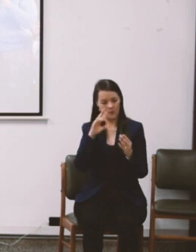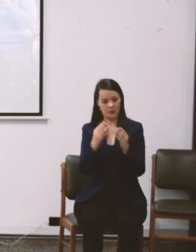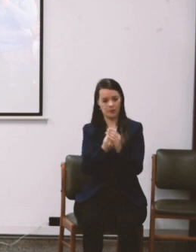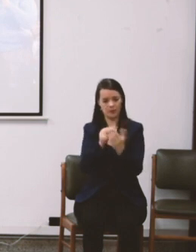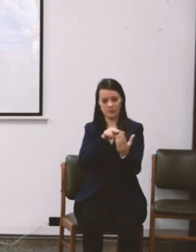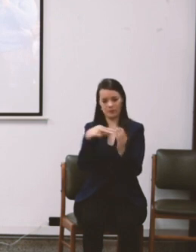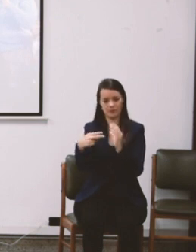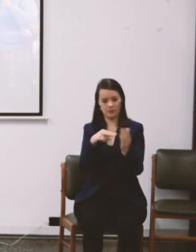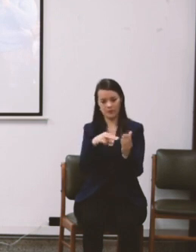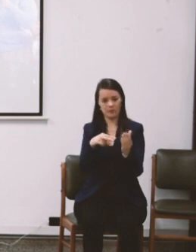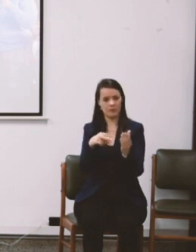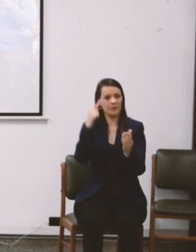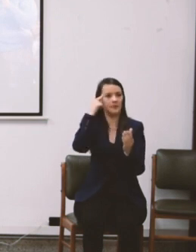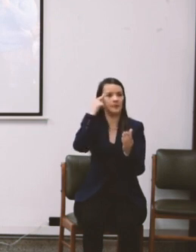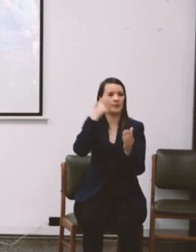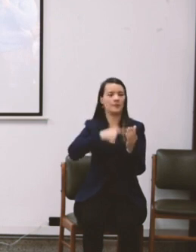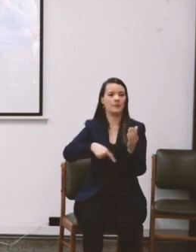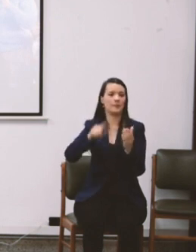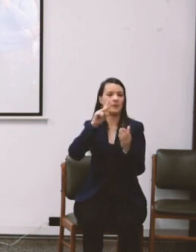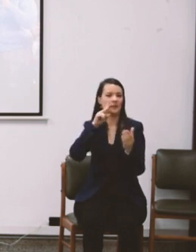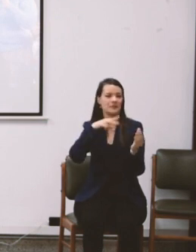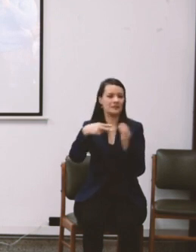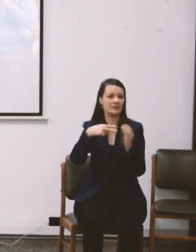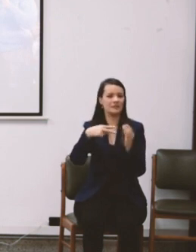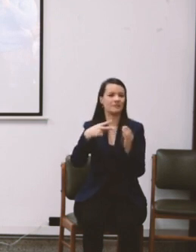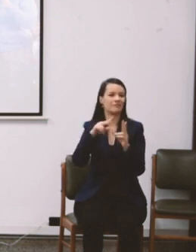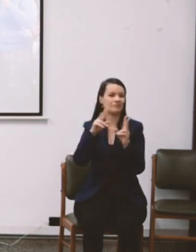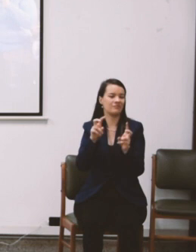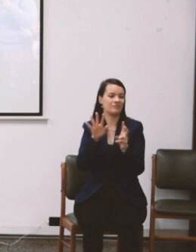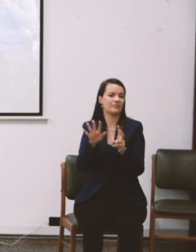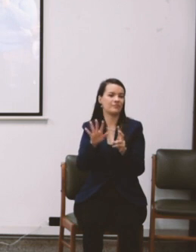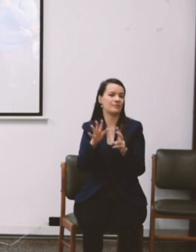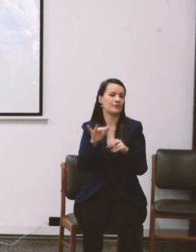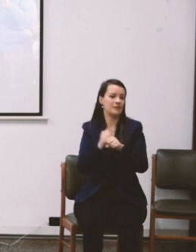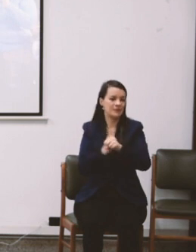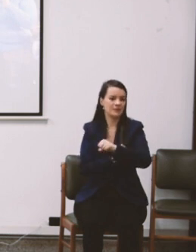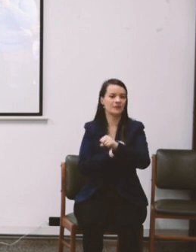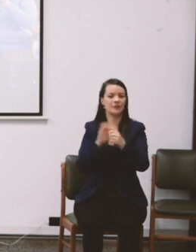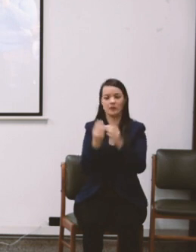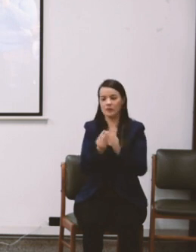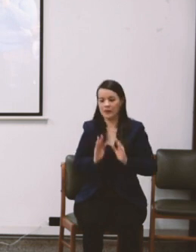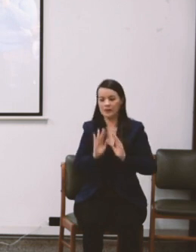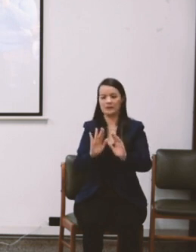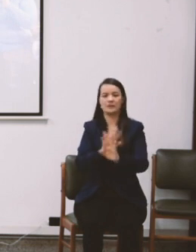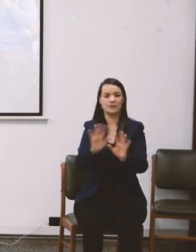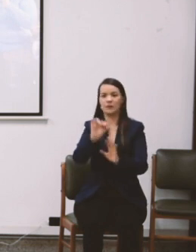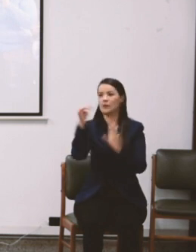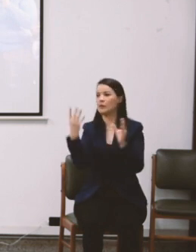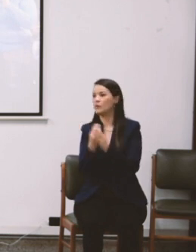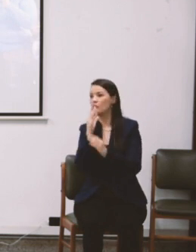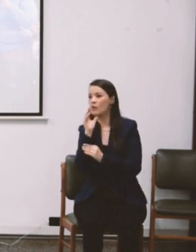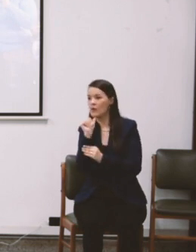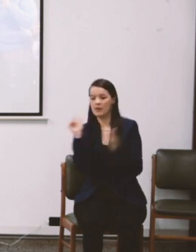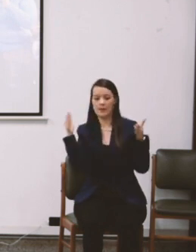mirada que yo también considero que en muchos casos es una mirada fundamentalista de la inclusión. La inclusión, pero así, y no de